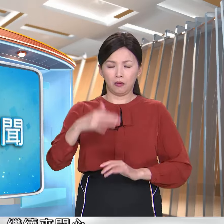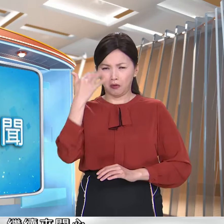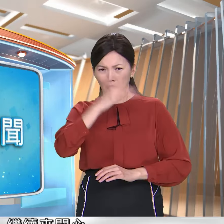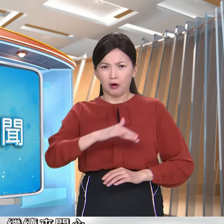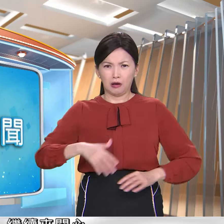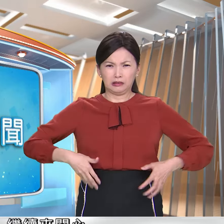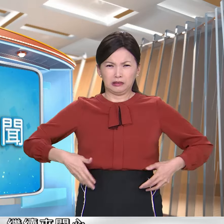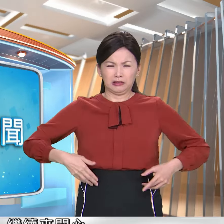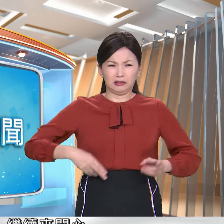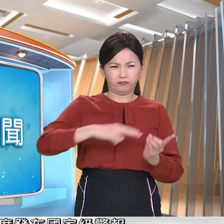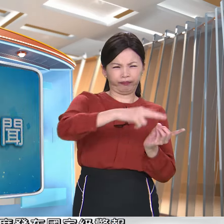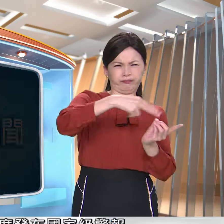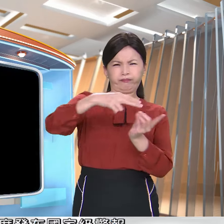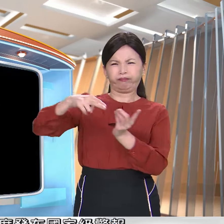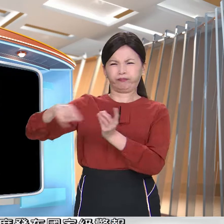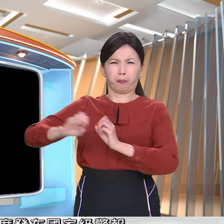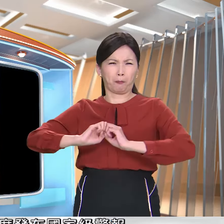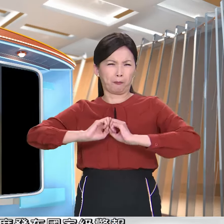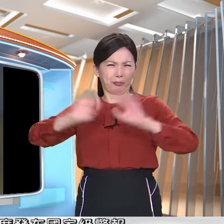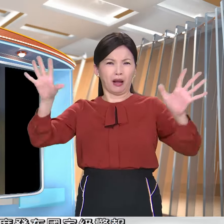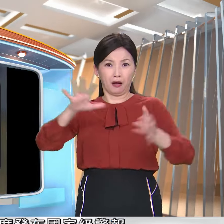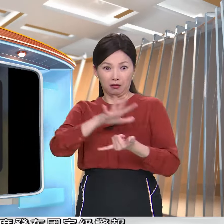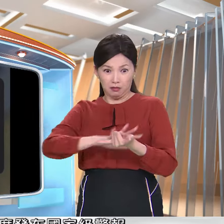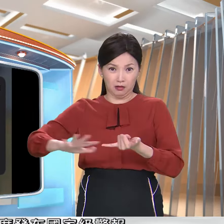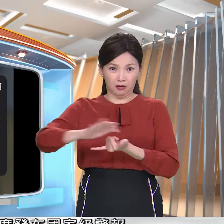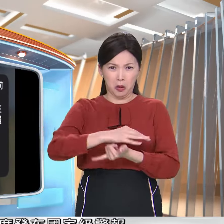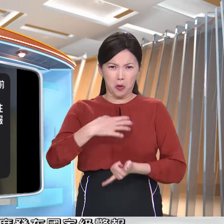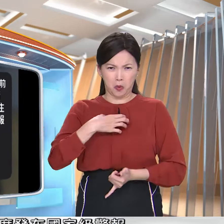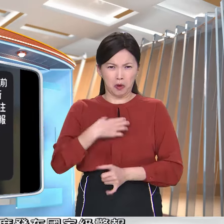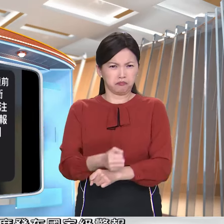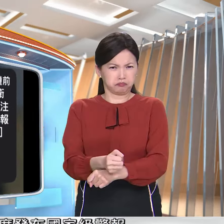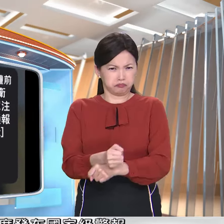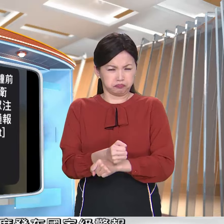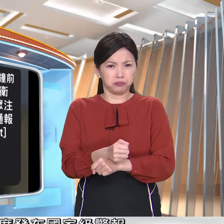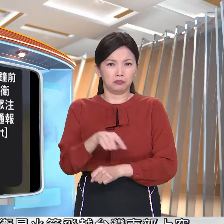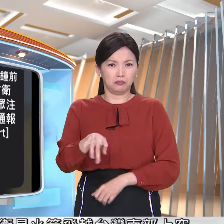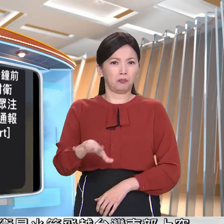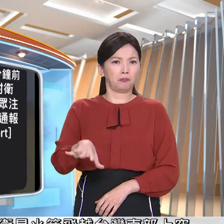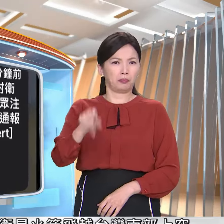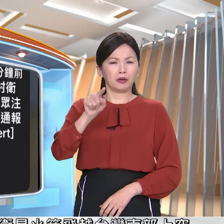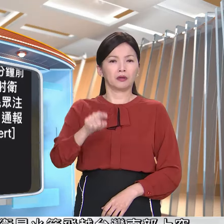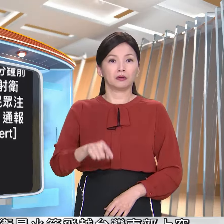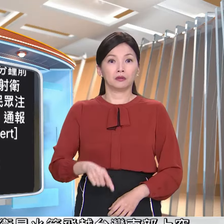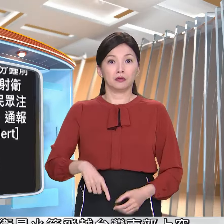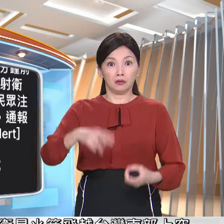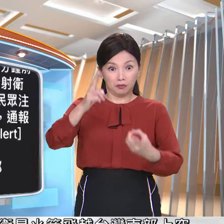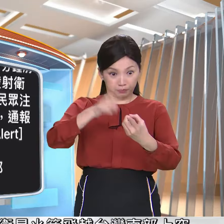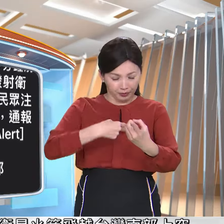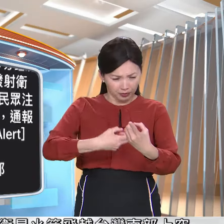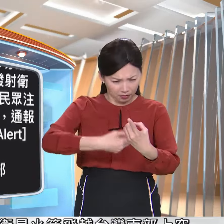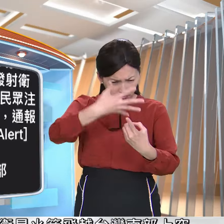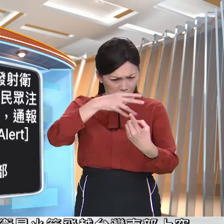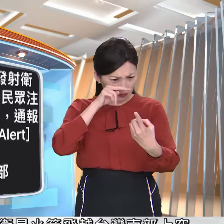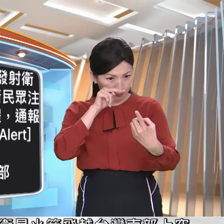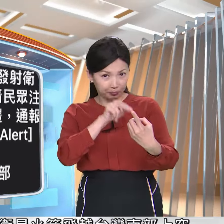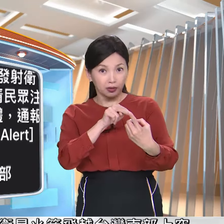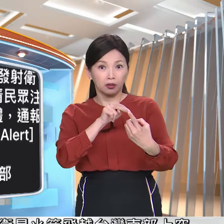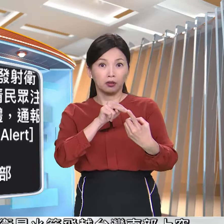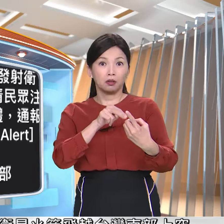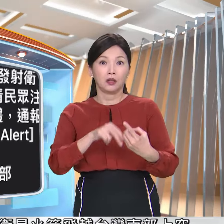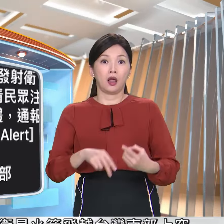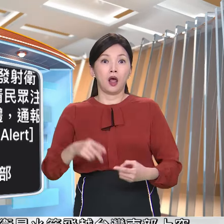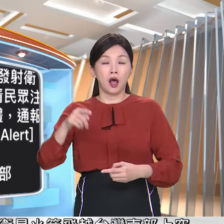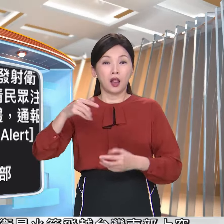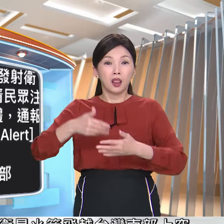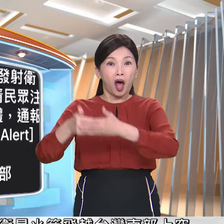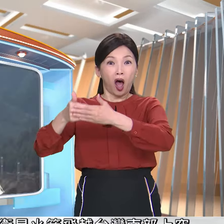来关心，国防部昨天首度发布国家级警报。表示中国发射卫星火箭